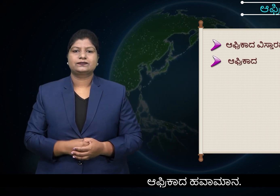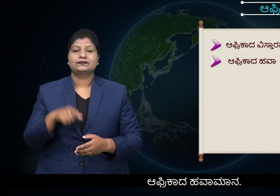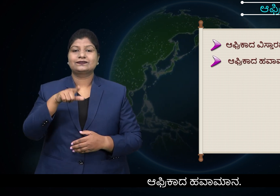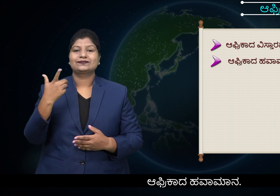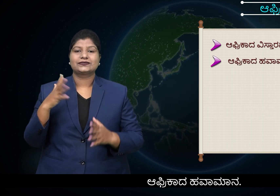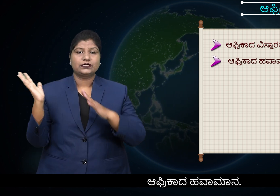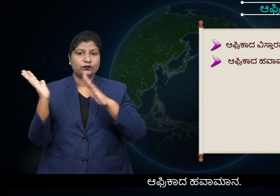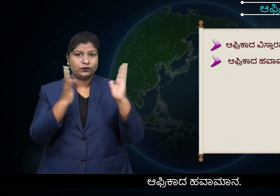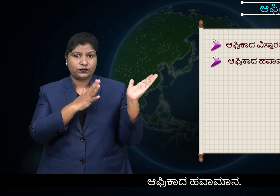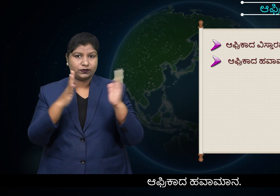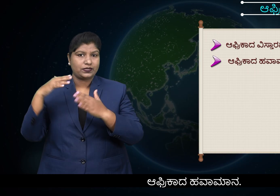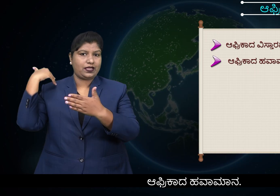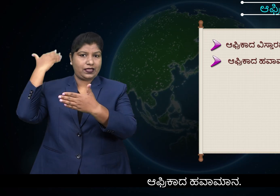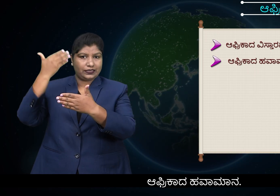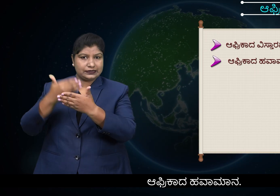ಆಫ್ರಿಕಾದ ಹವಾಮಾನ.